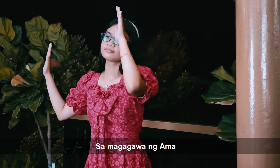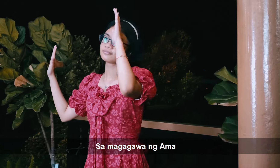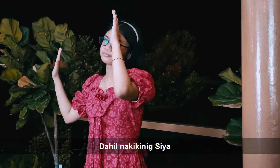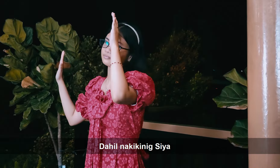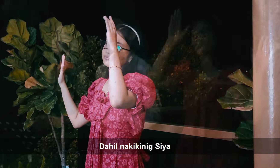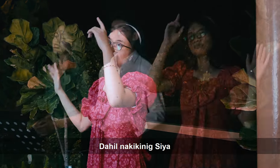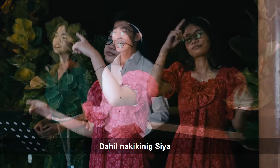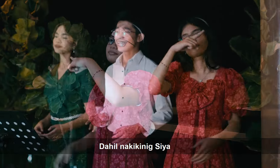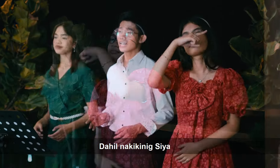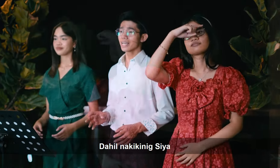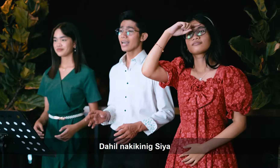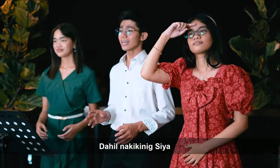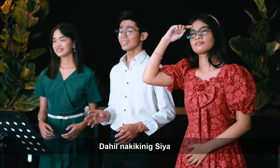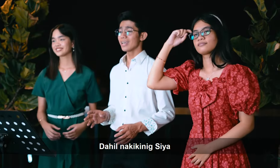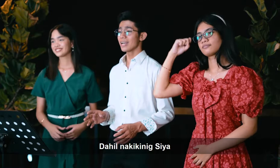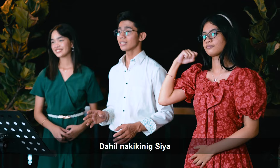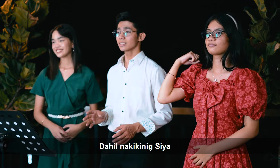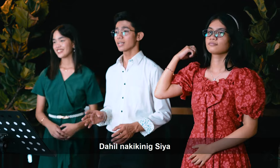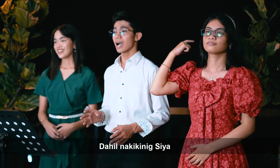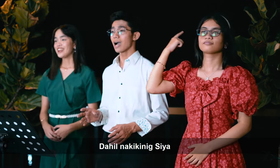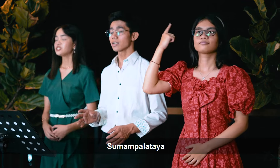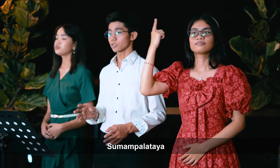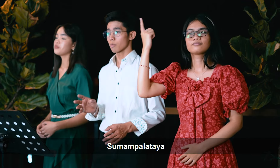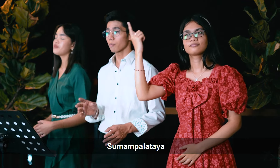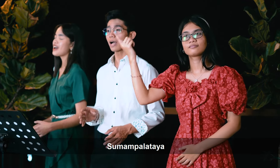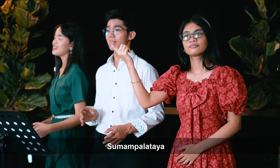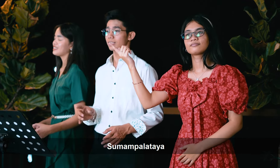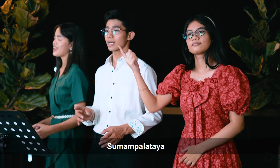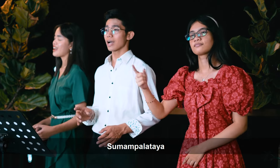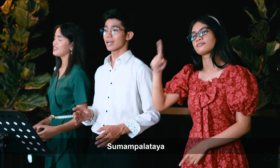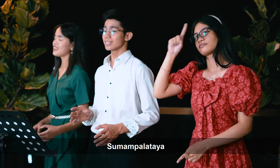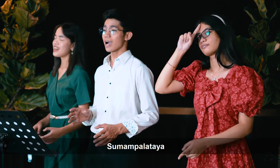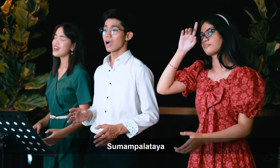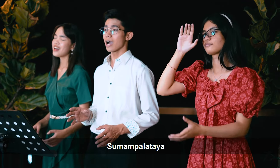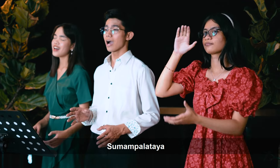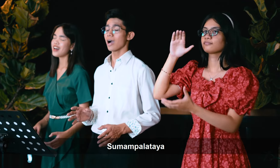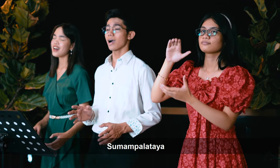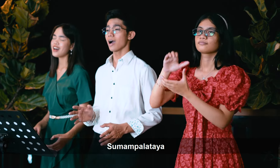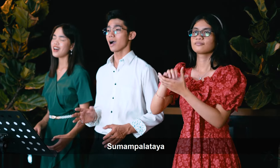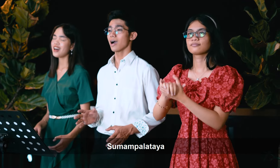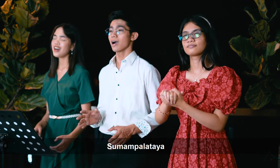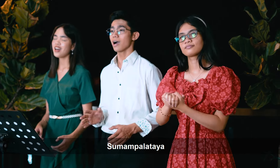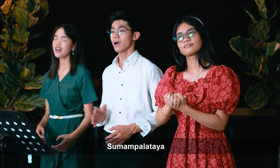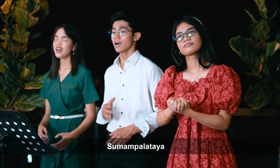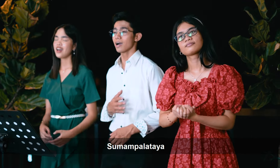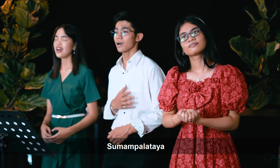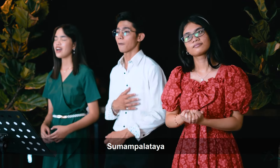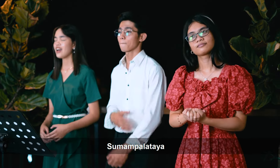Dahil nakikinig siya, sumampalataya.